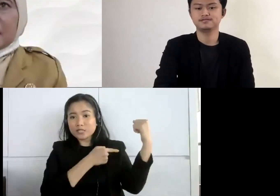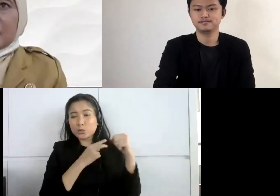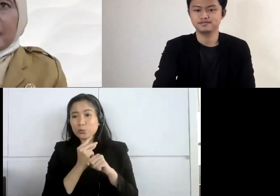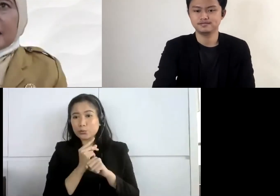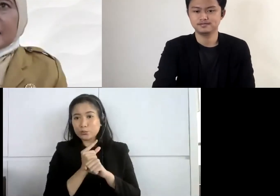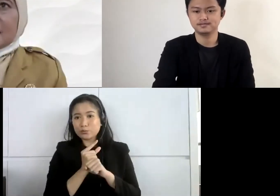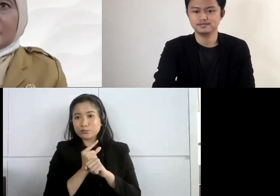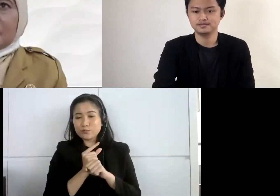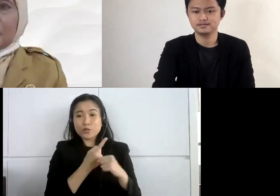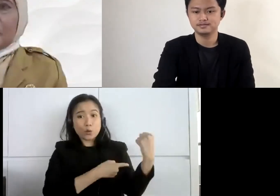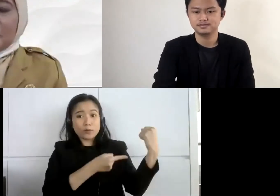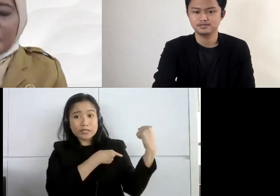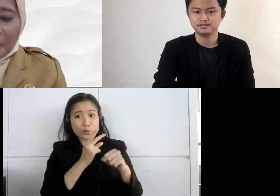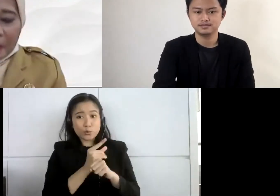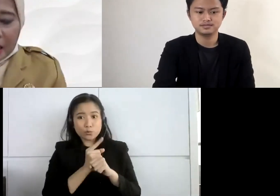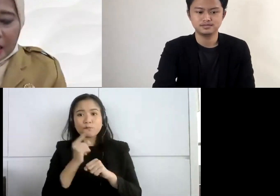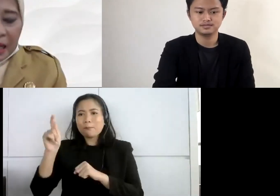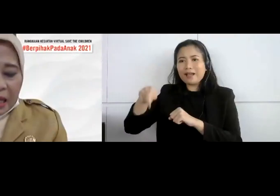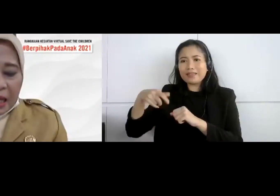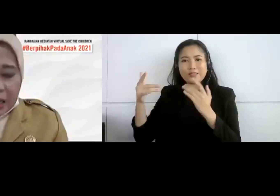masih bervariasi.